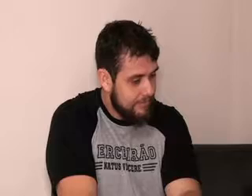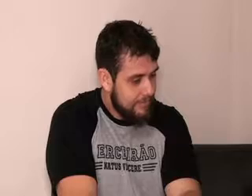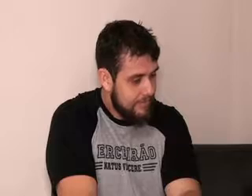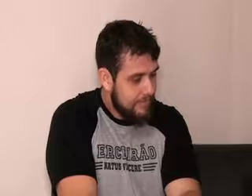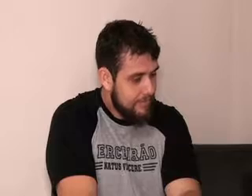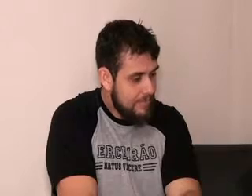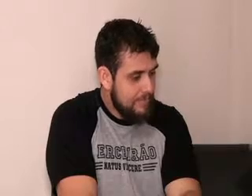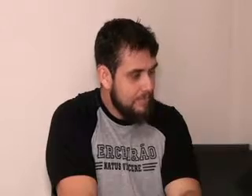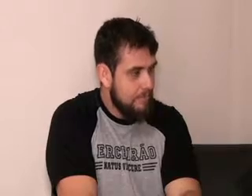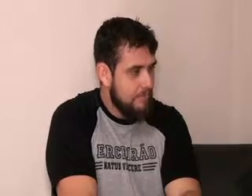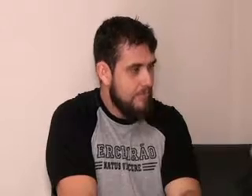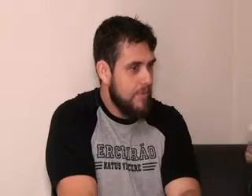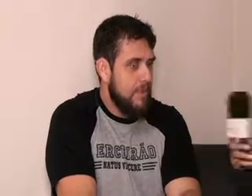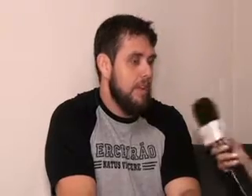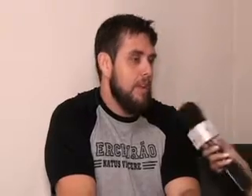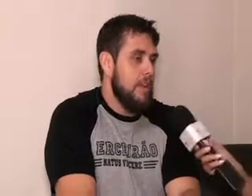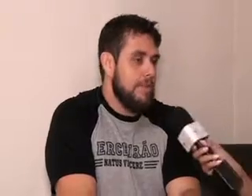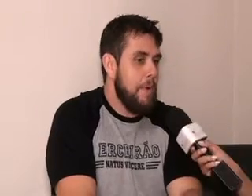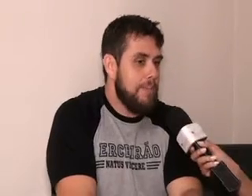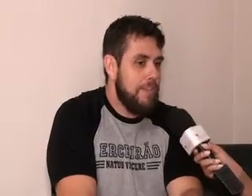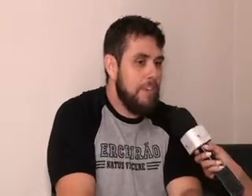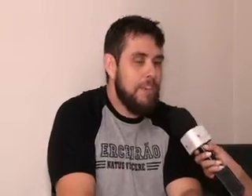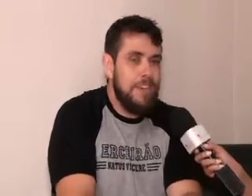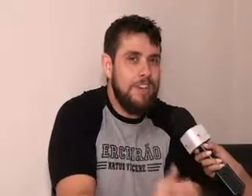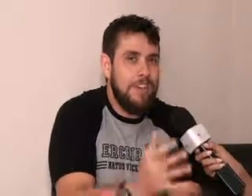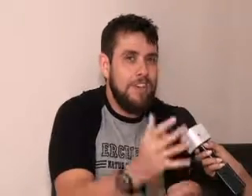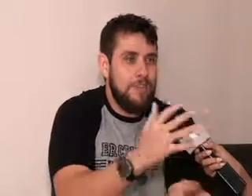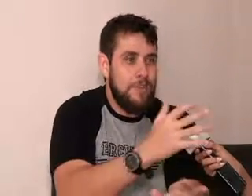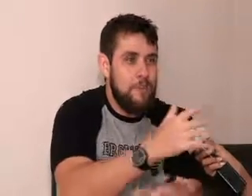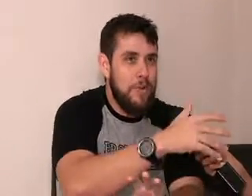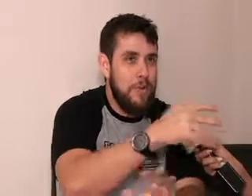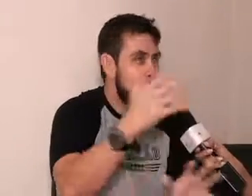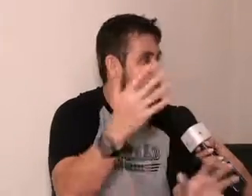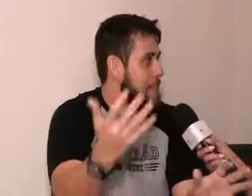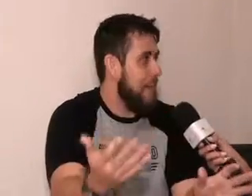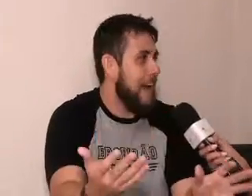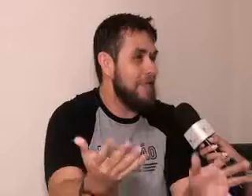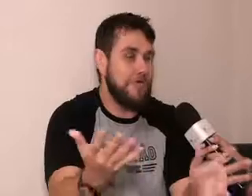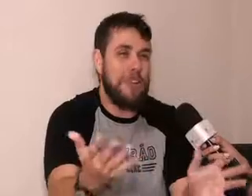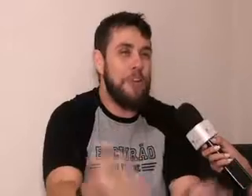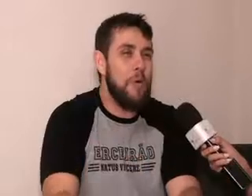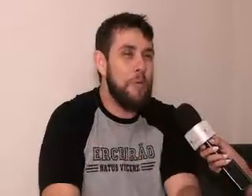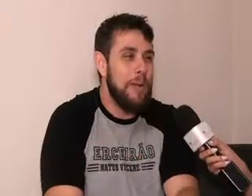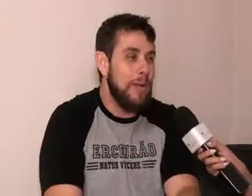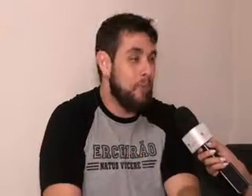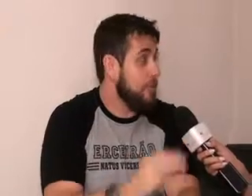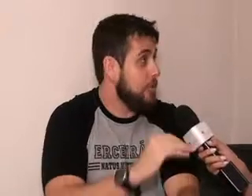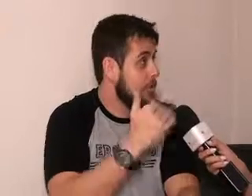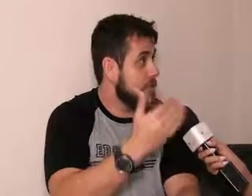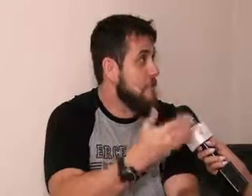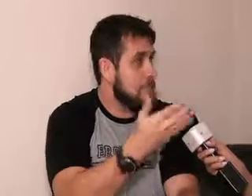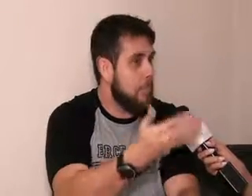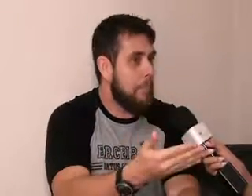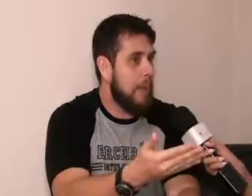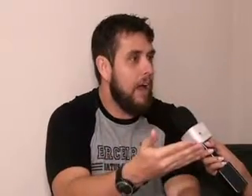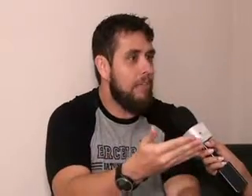um sinal correspondente na Libras? Você imagina que existem milhões e milhões de palavras, não tem como. Quando nós não sabemos alguma